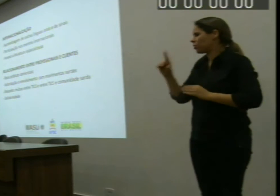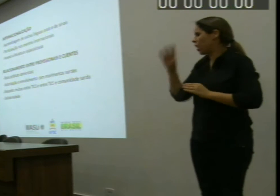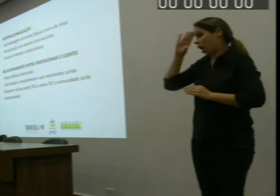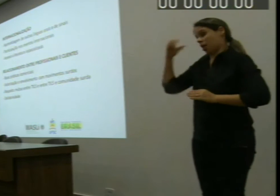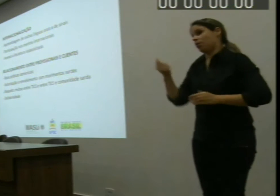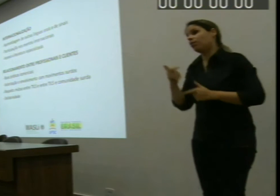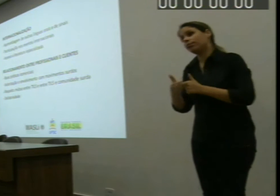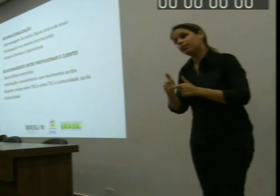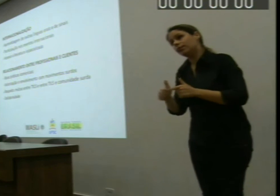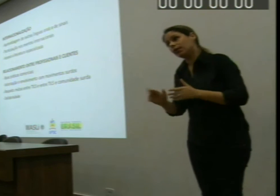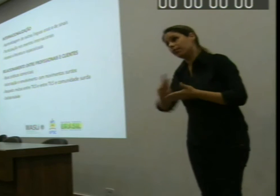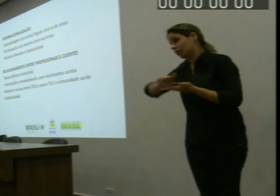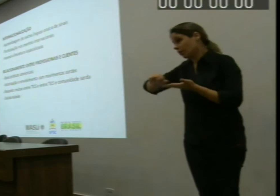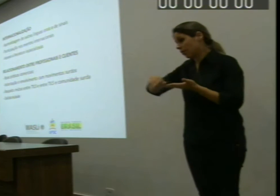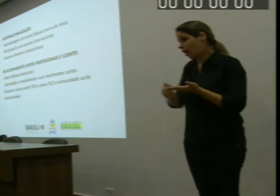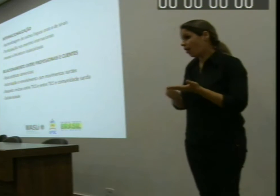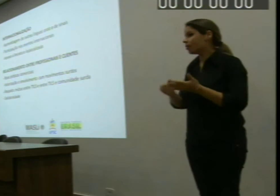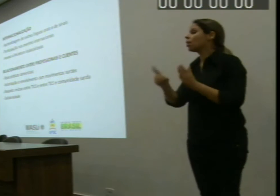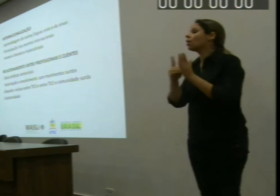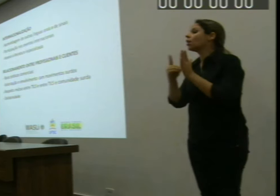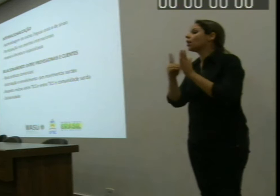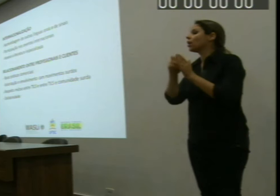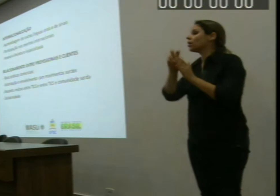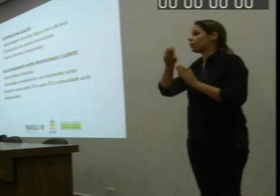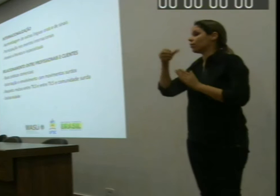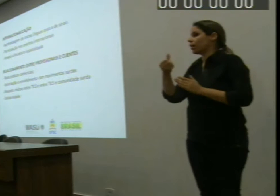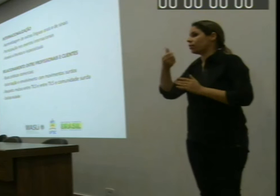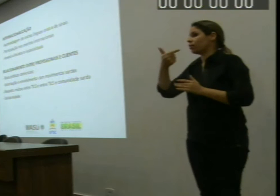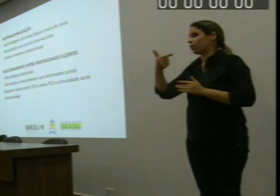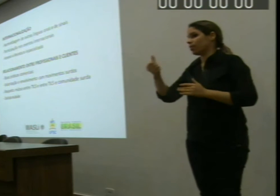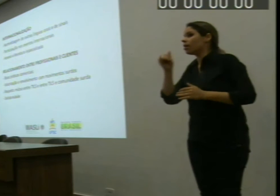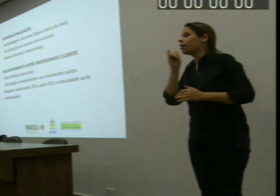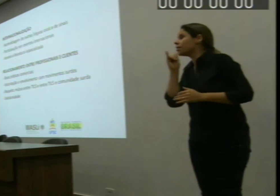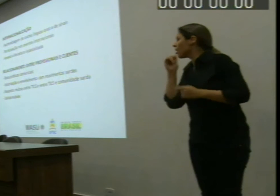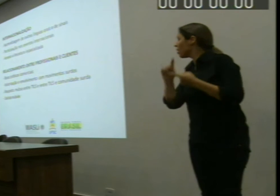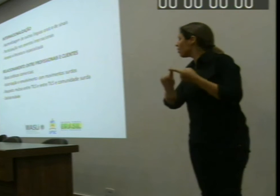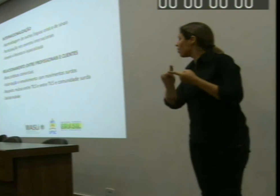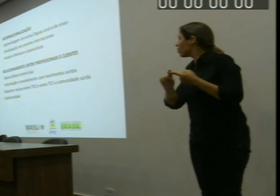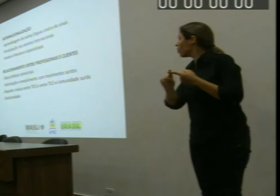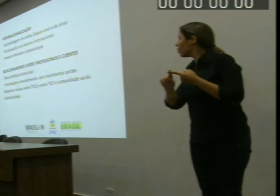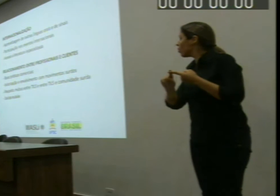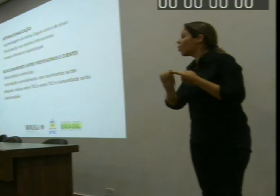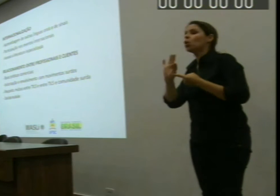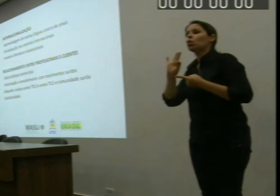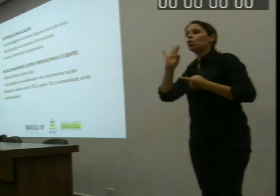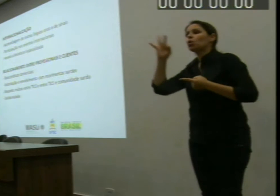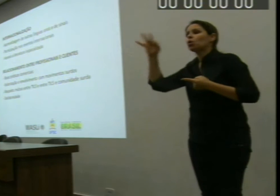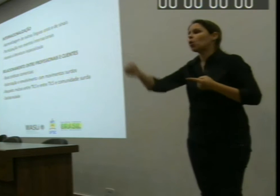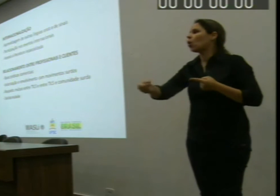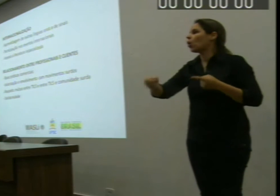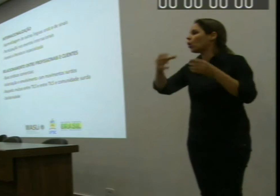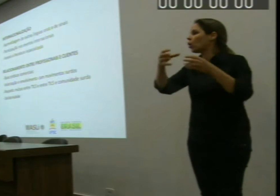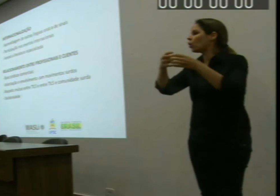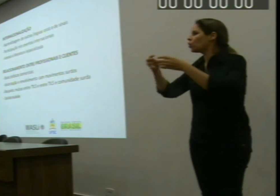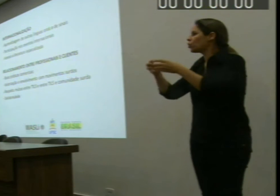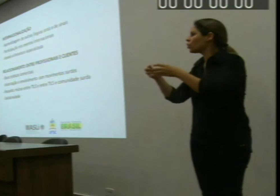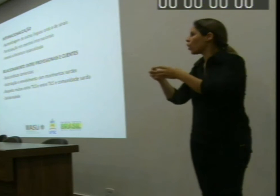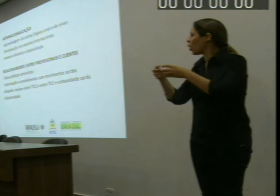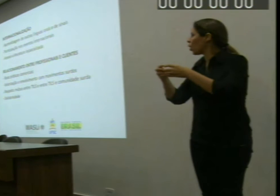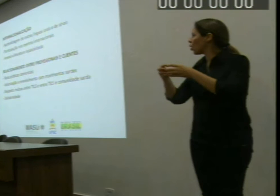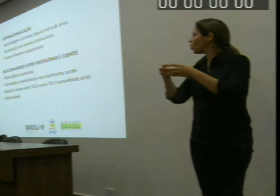o decreto 5626 determina que todos os as a os órgãos públicos devem ter